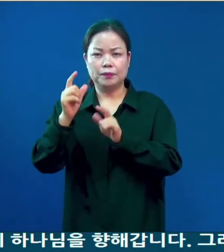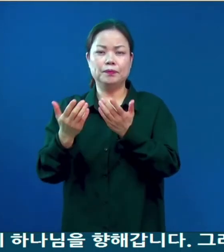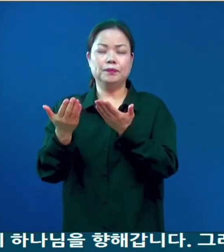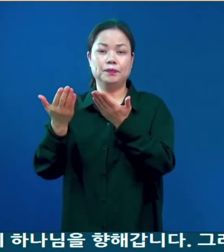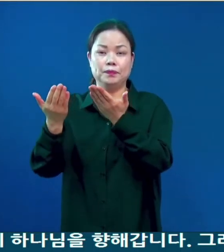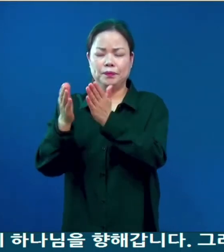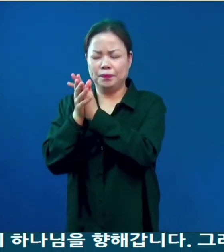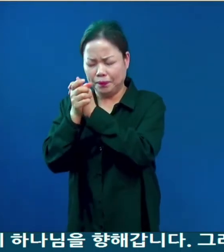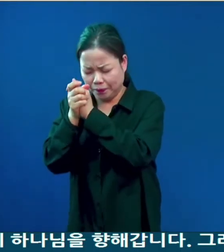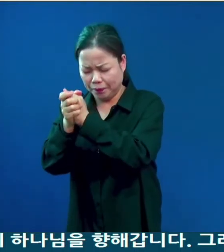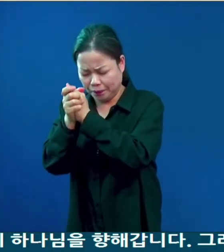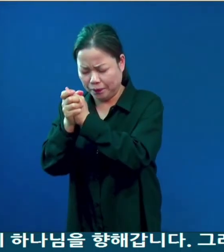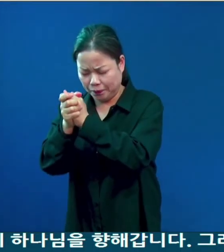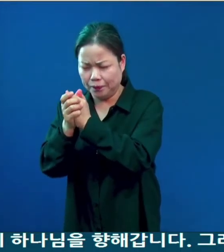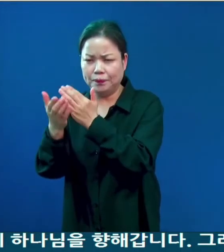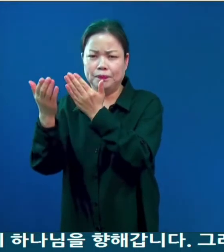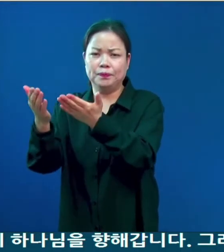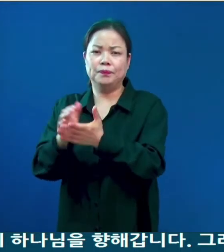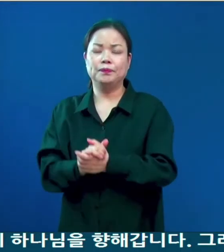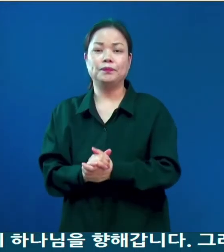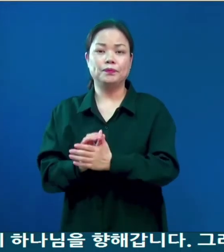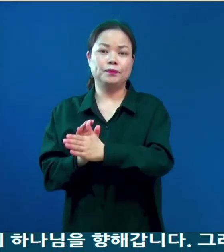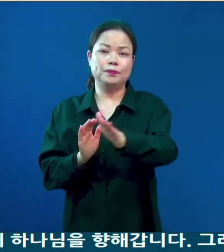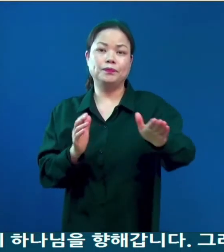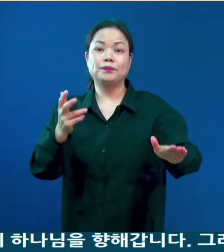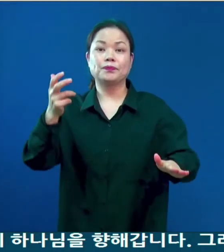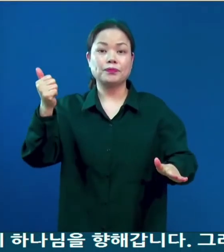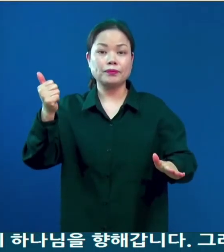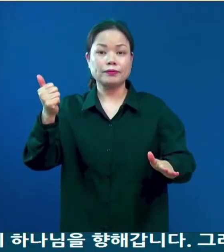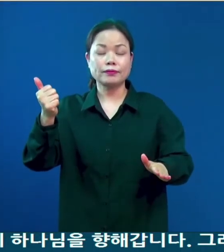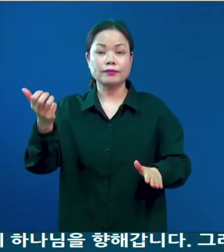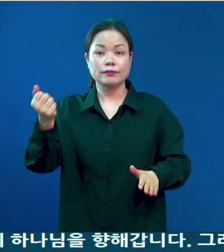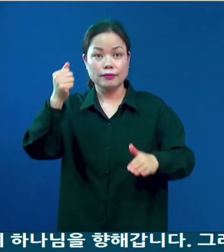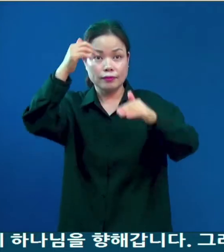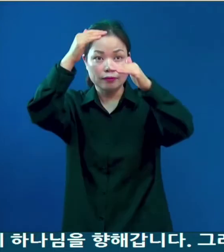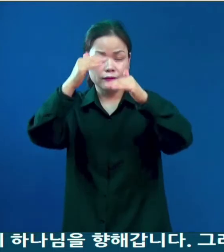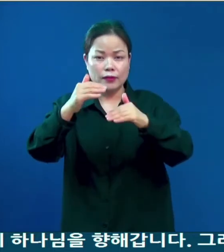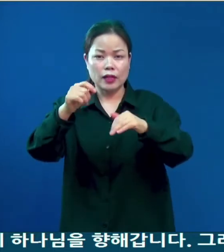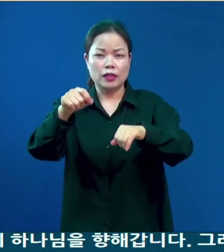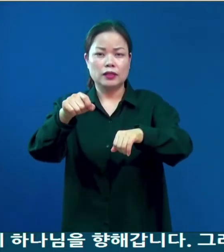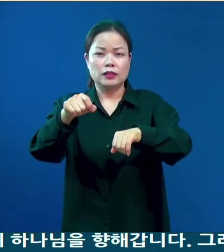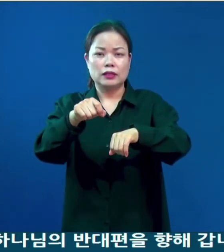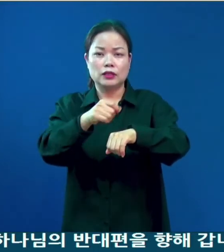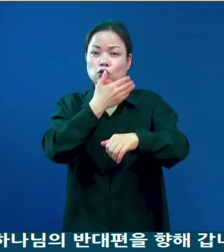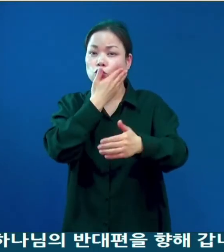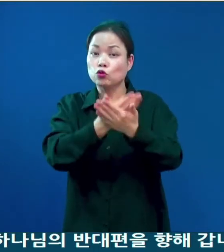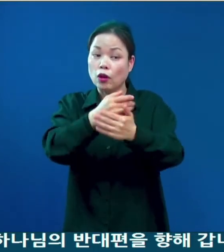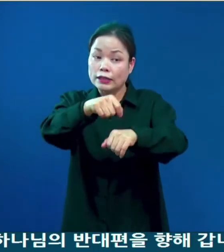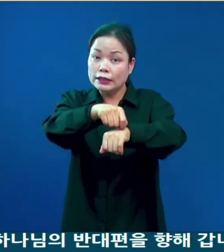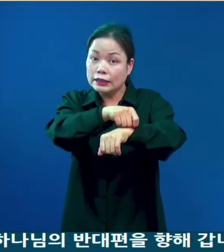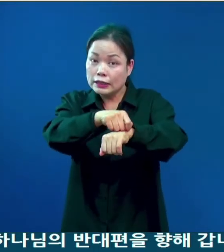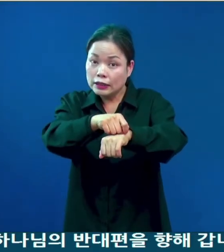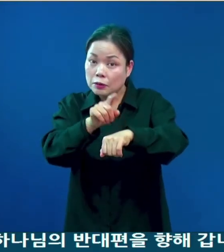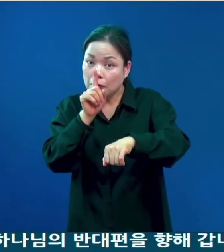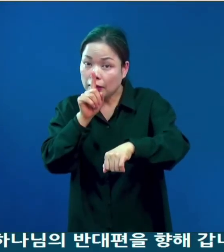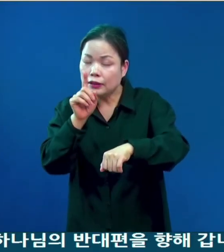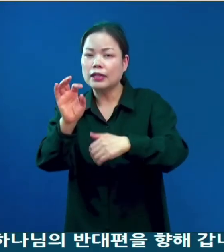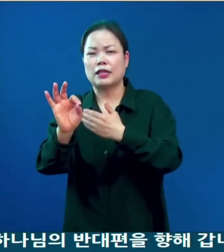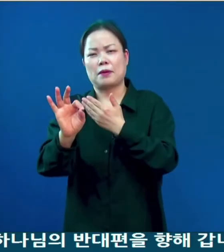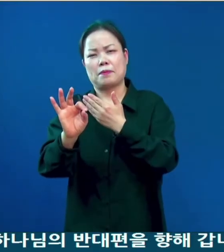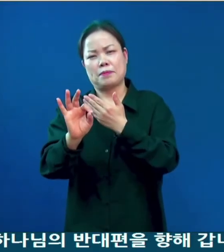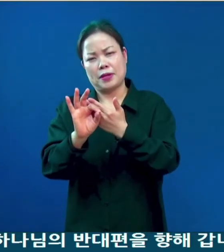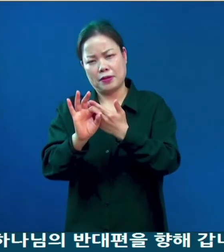그런 기도를 하신 것이죠. 그래서 우리 주님의 기도가 가지고 있는 매우 중요한 특징 한 가지를 말해봐라 라고